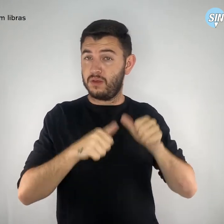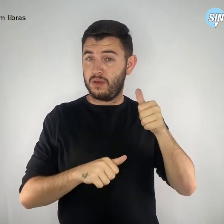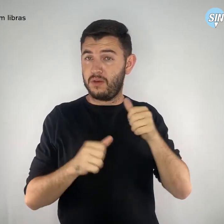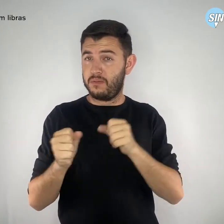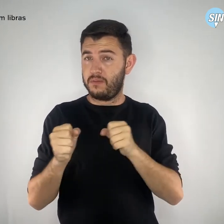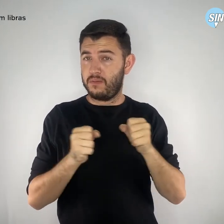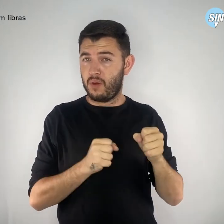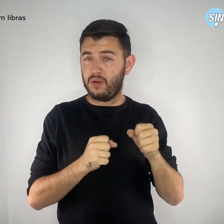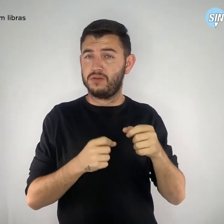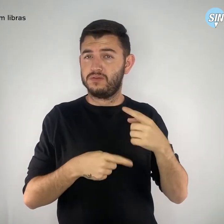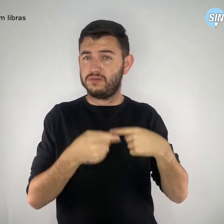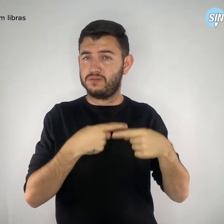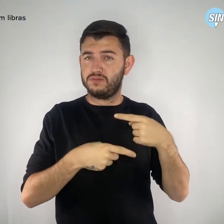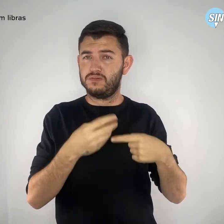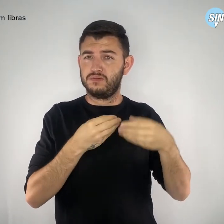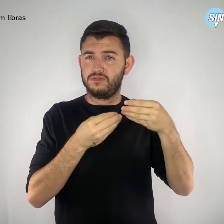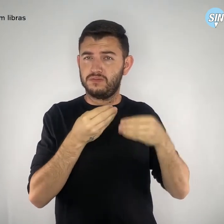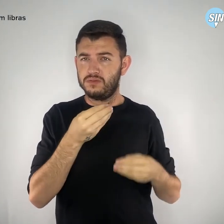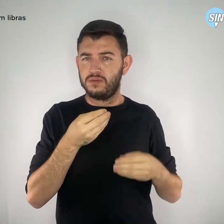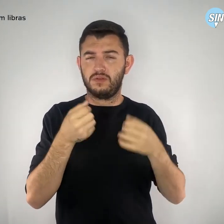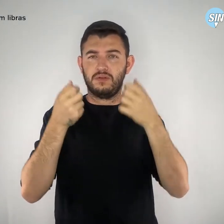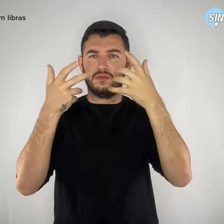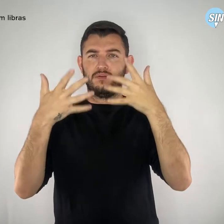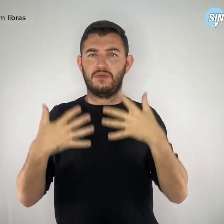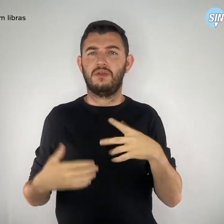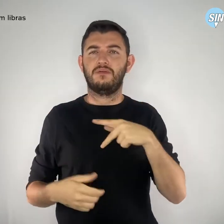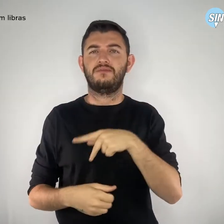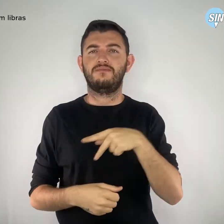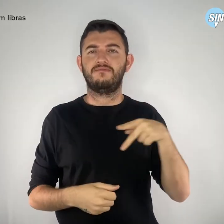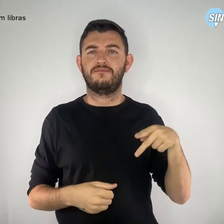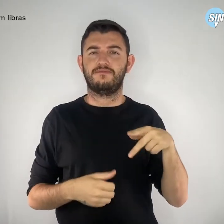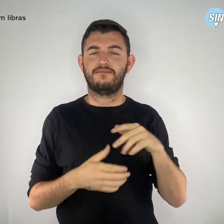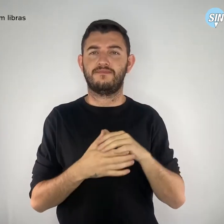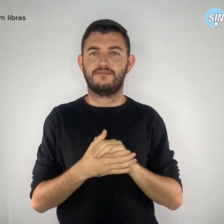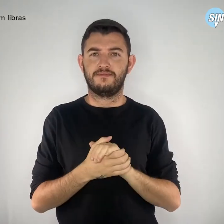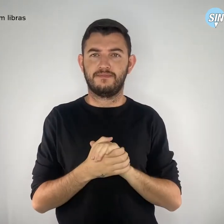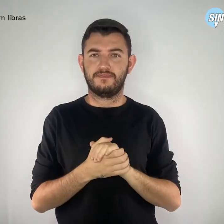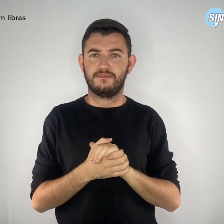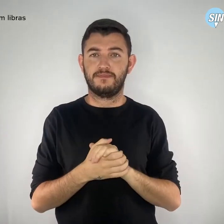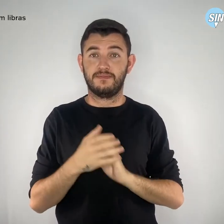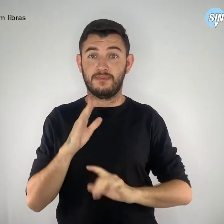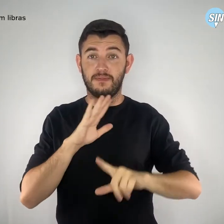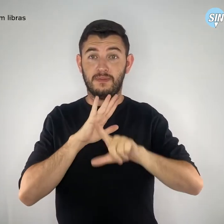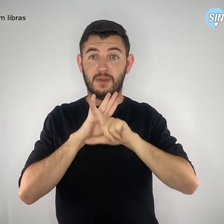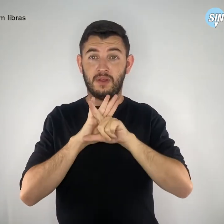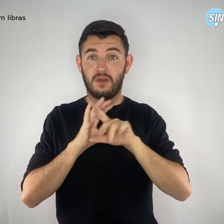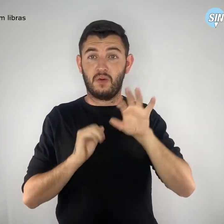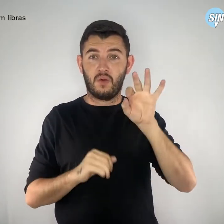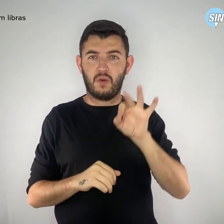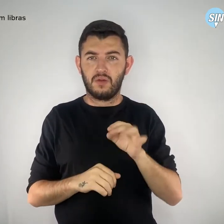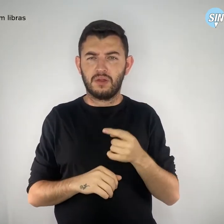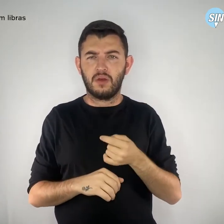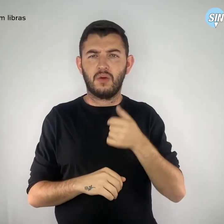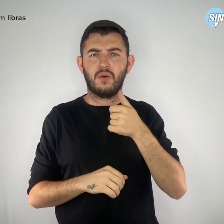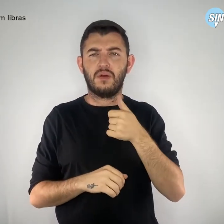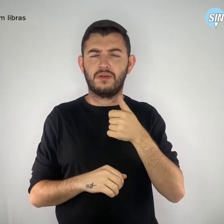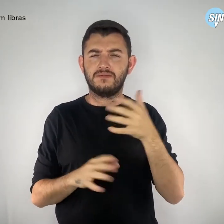Alerta a educadora. A Lei de Cotas, que está prestes a completar 10 anos, tem garantido